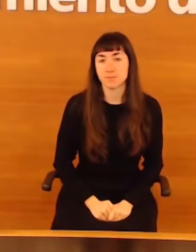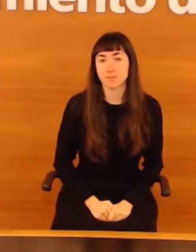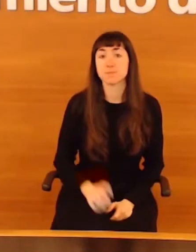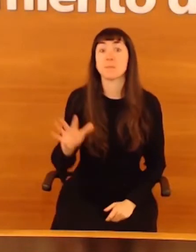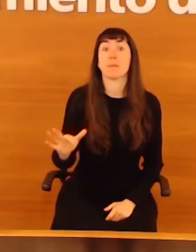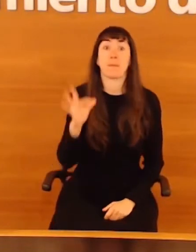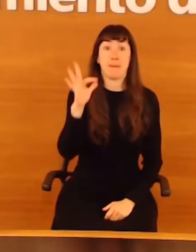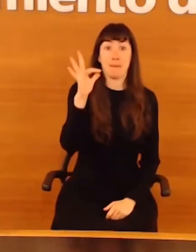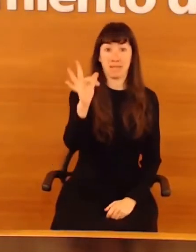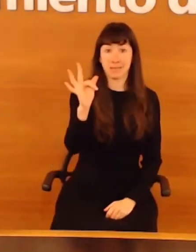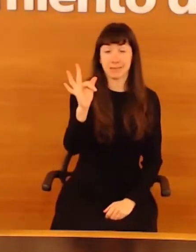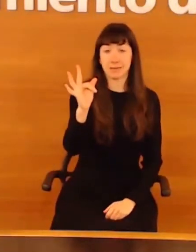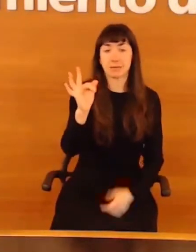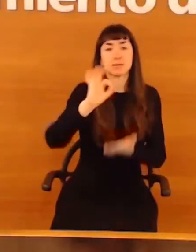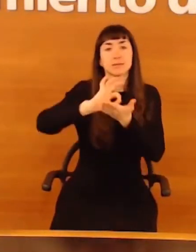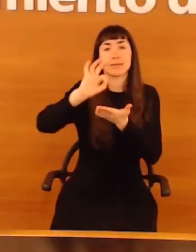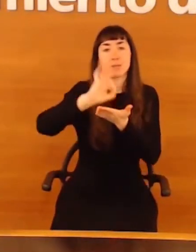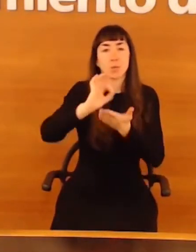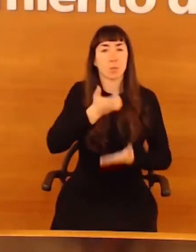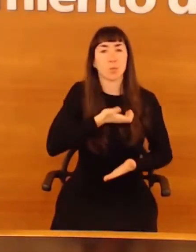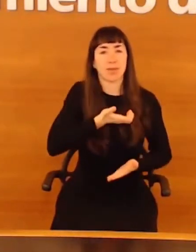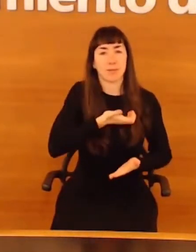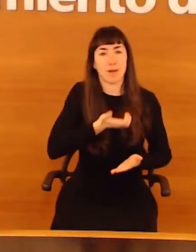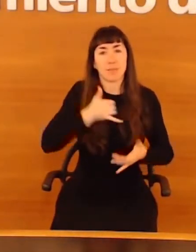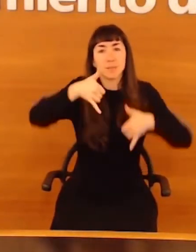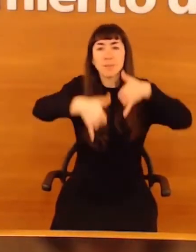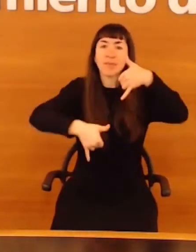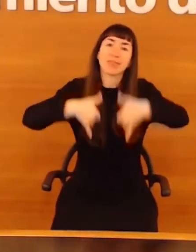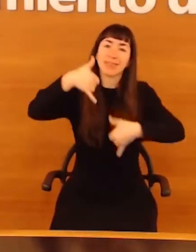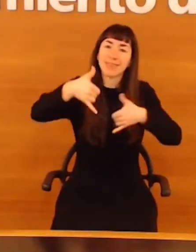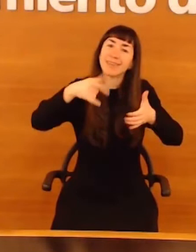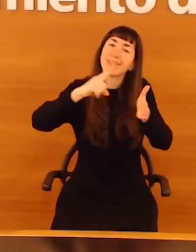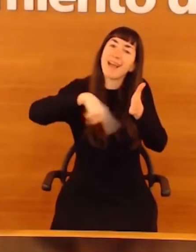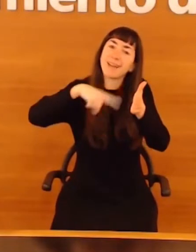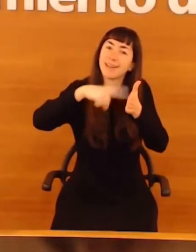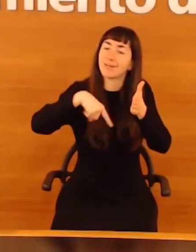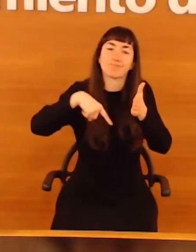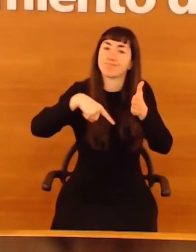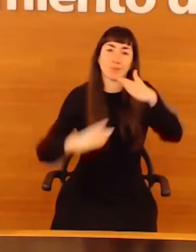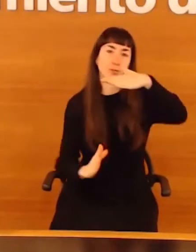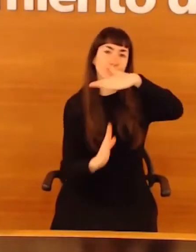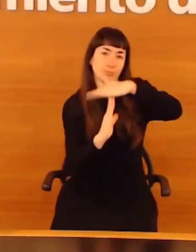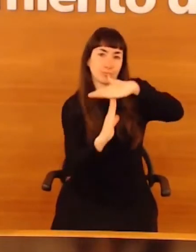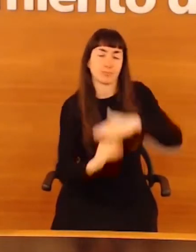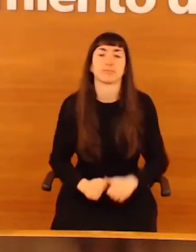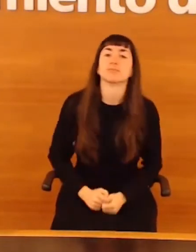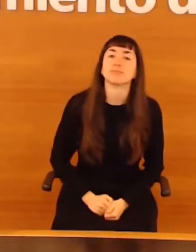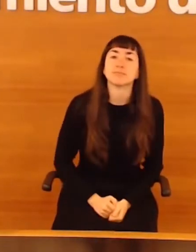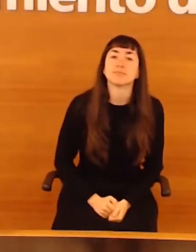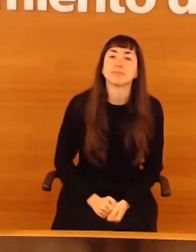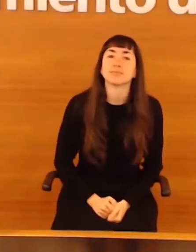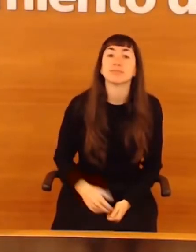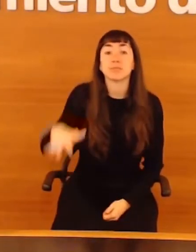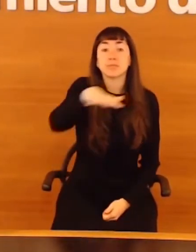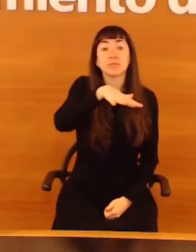Asimismo, hemos suprimido el servicio municipal de préstamo de bicicletas Bicilove. Hemos suprimido también la